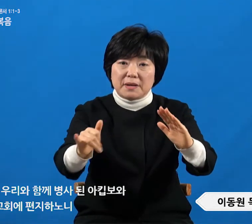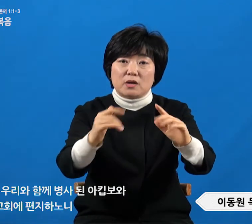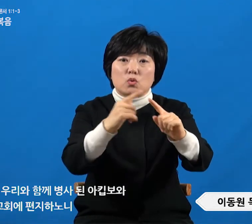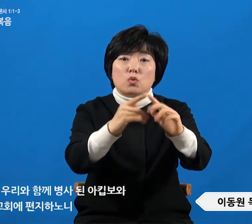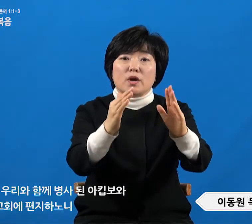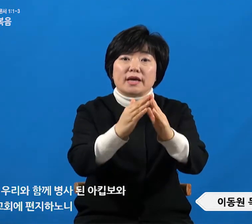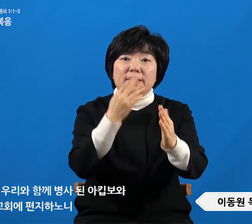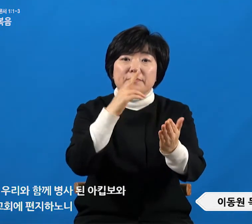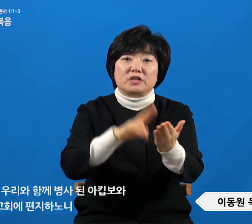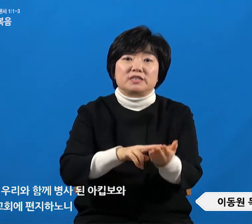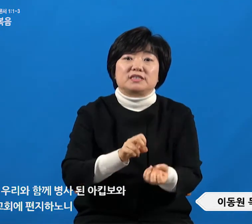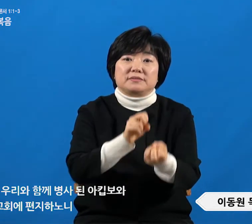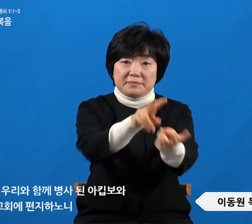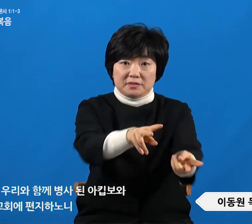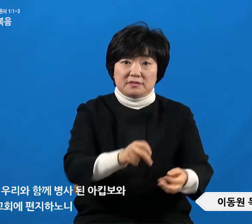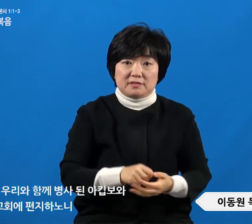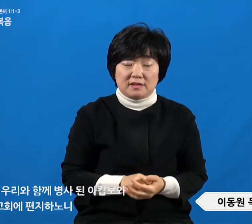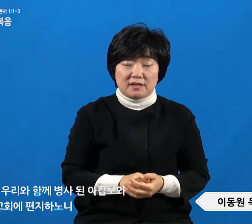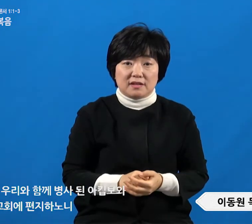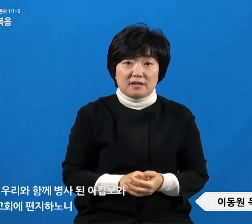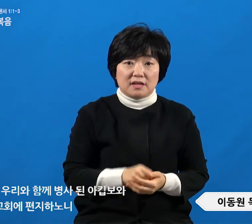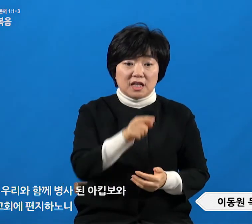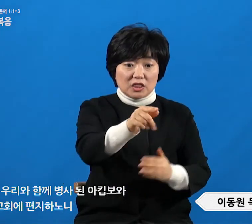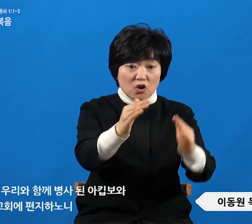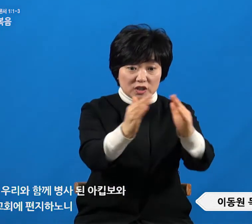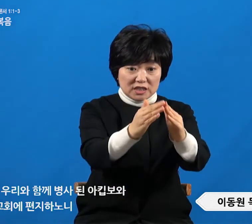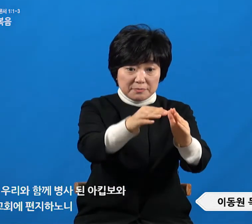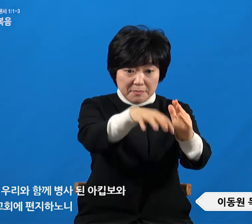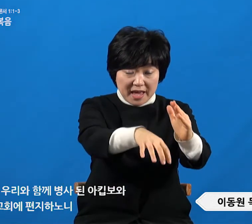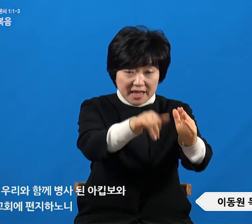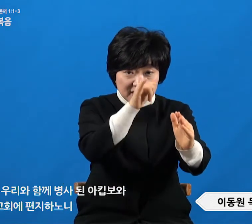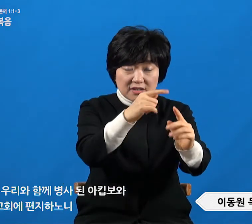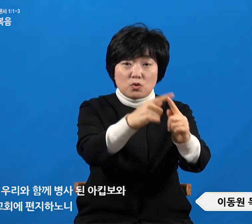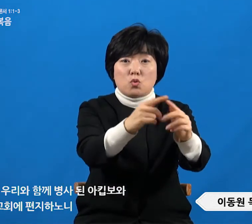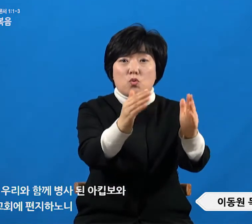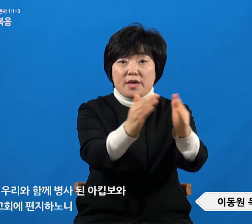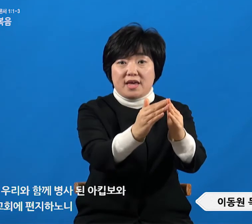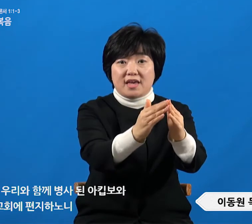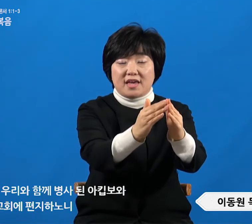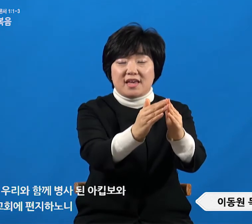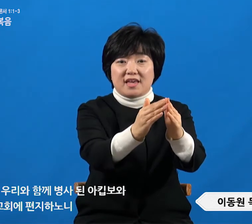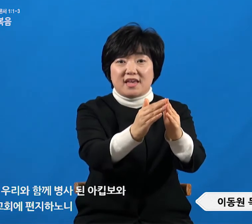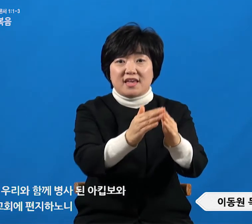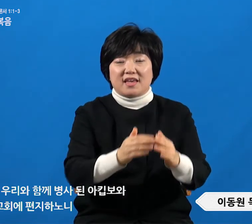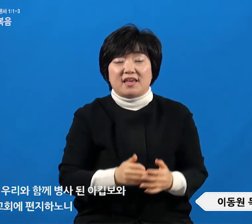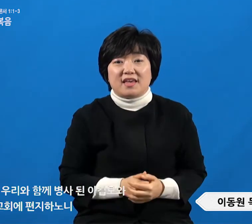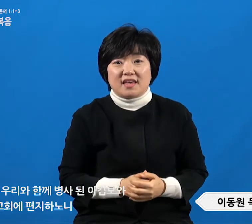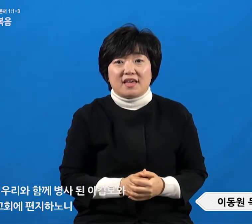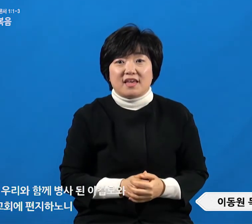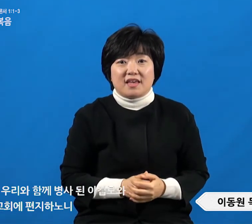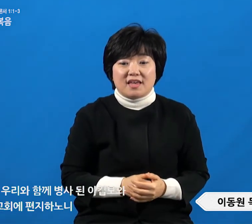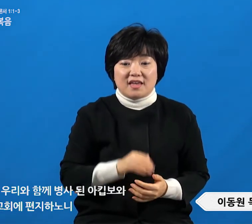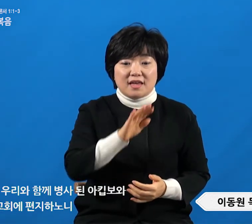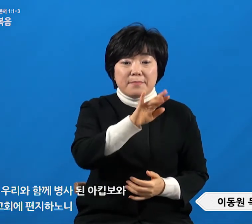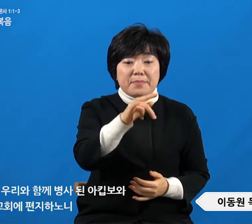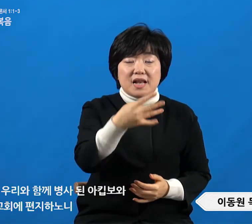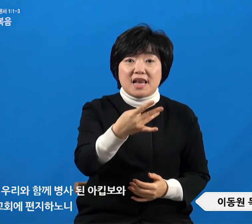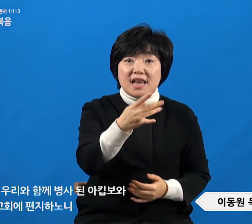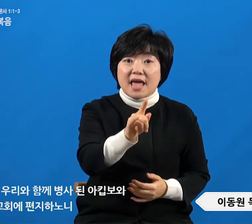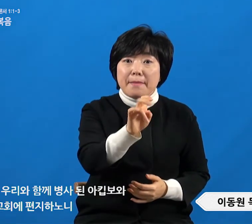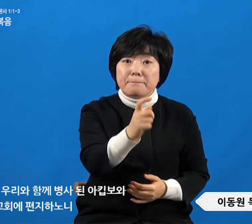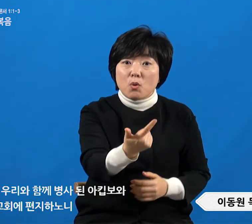편지하노니. 이 말씀에서 내 집에 있는 교회, 여러분 이 표현을 주목해 보십시오. 빌레몬의